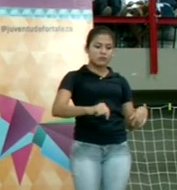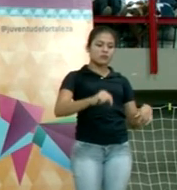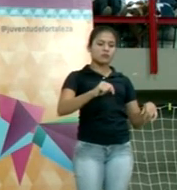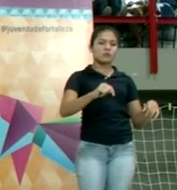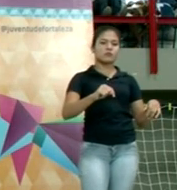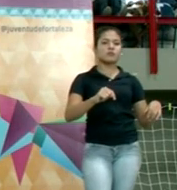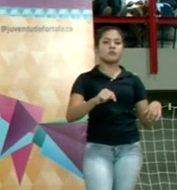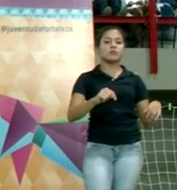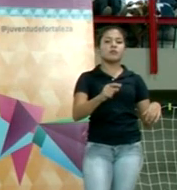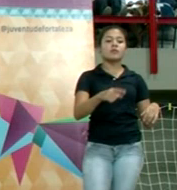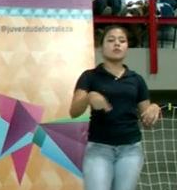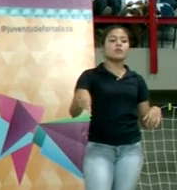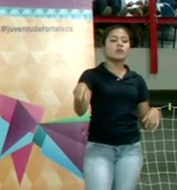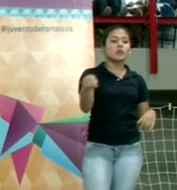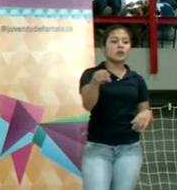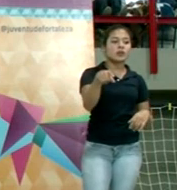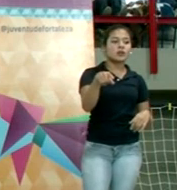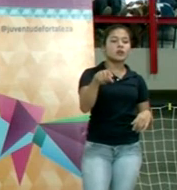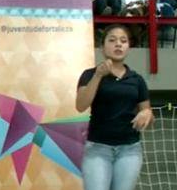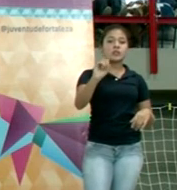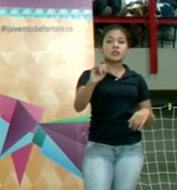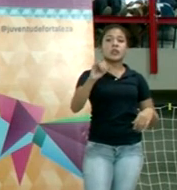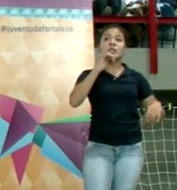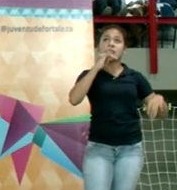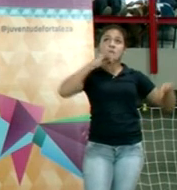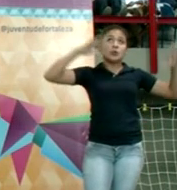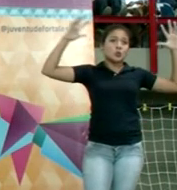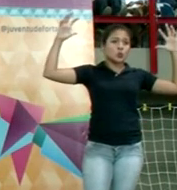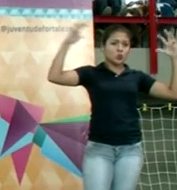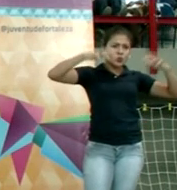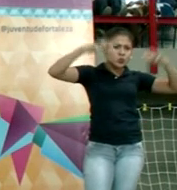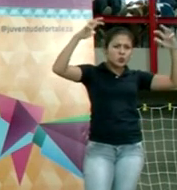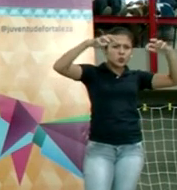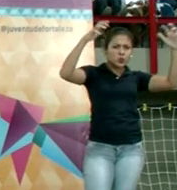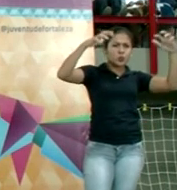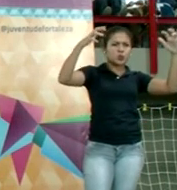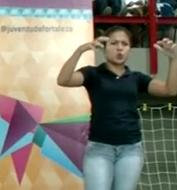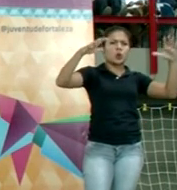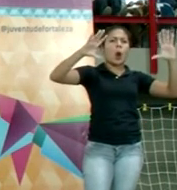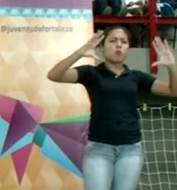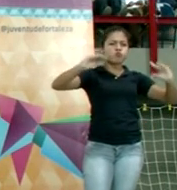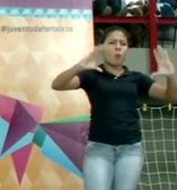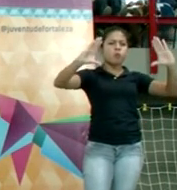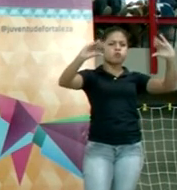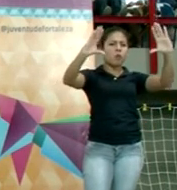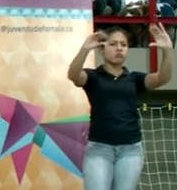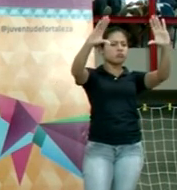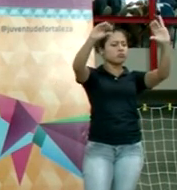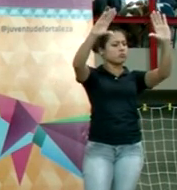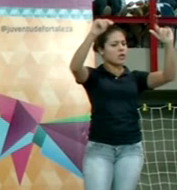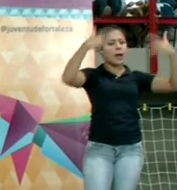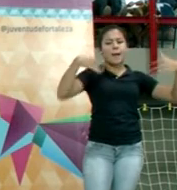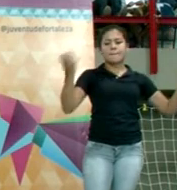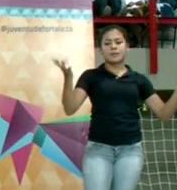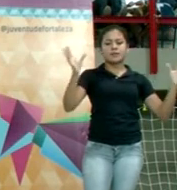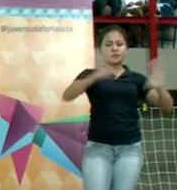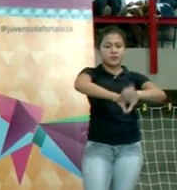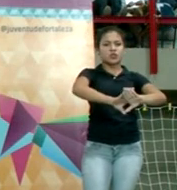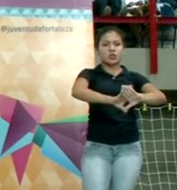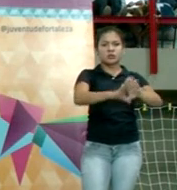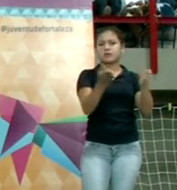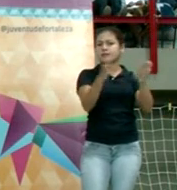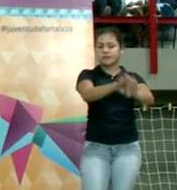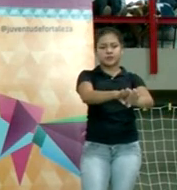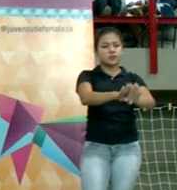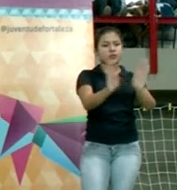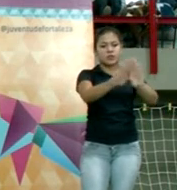parque será fechado em dias de chuva intensa e trovões. Aí eu não aguentei, cara, eu tive que ligar para